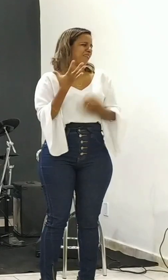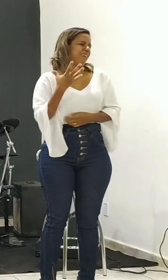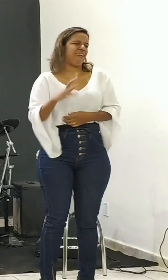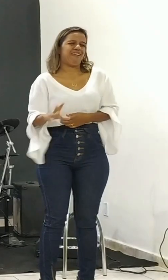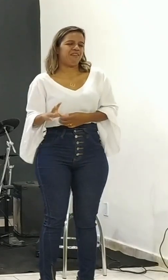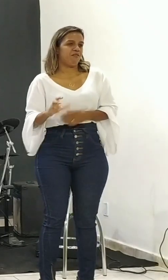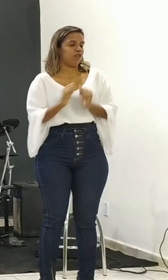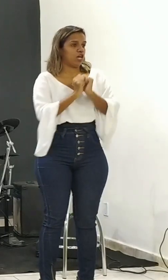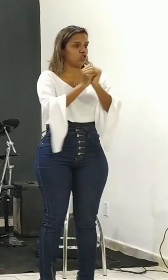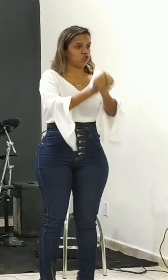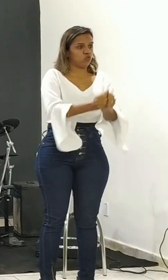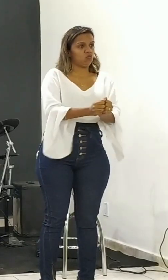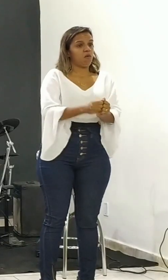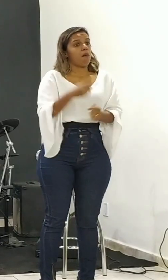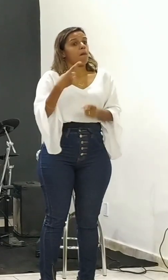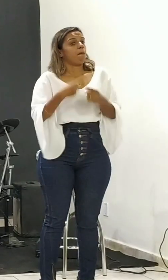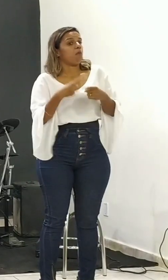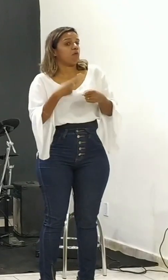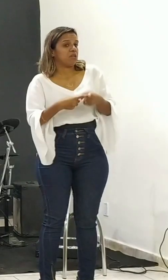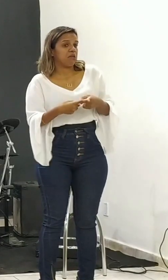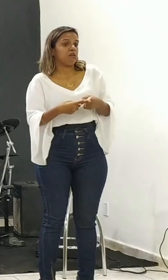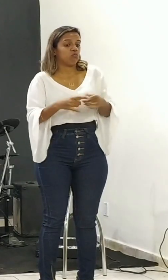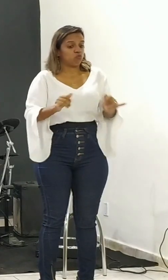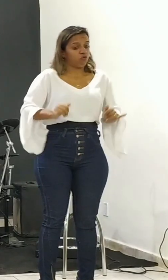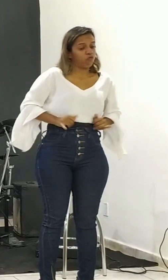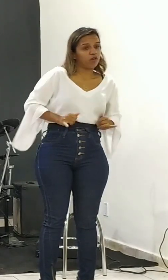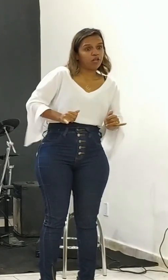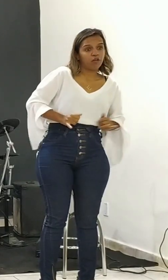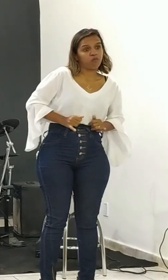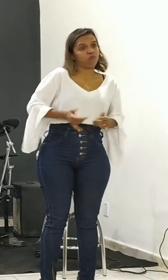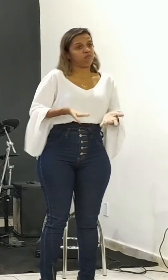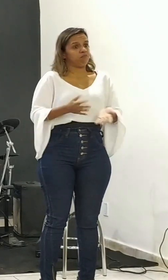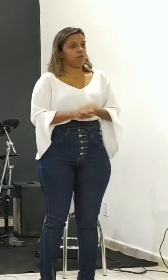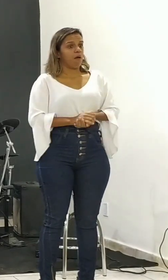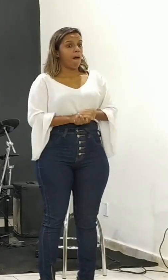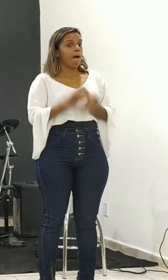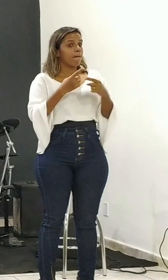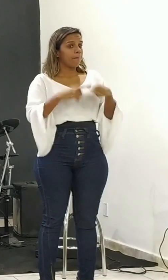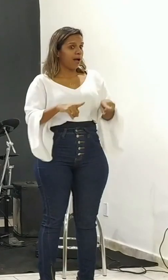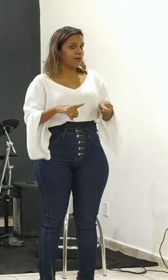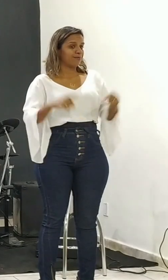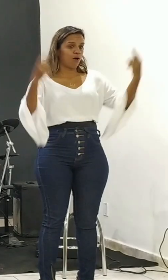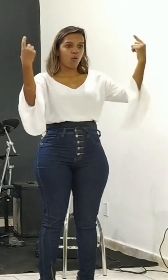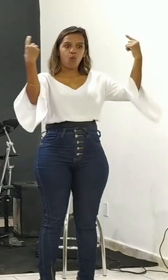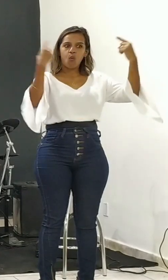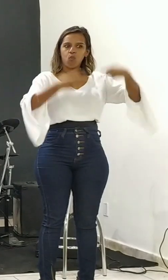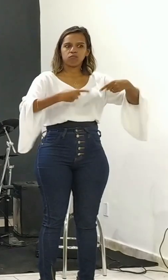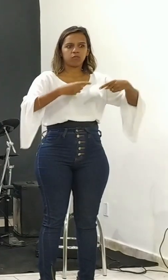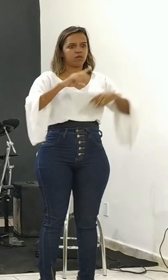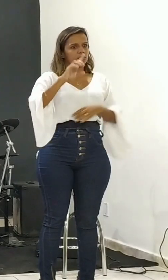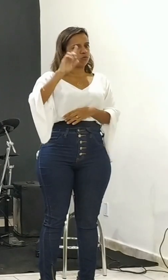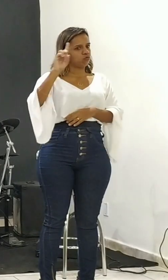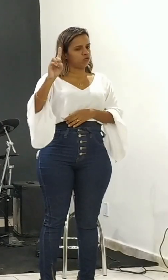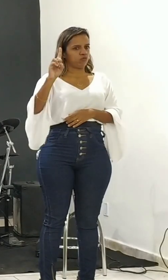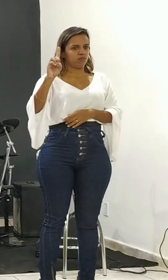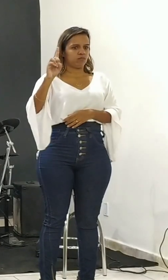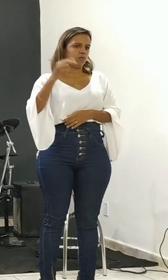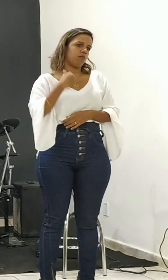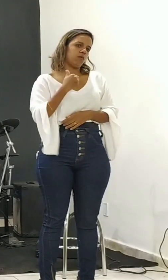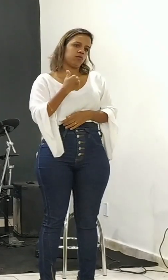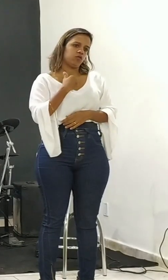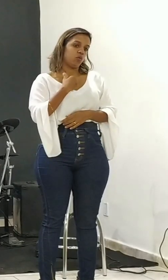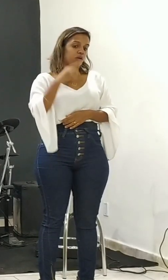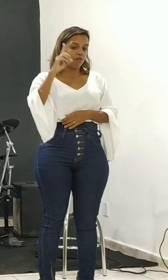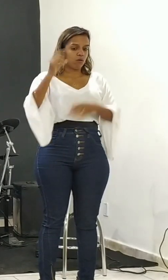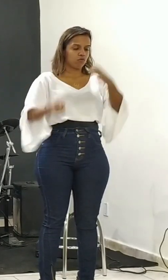igreja, porque foi ferido, foi machucado, não quer voltar mais. Mas isso é contrário àquilo que Deus